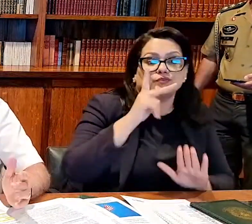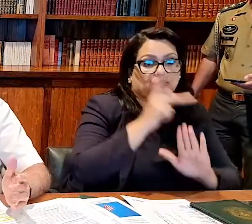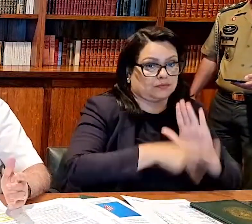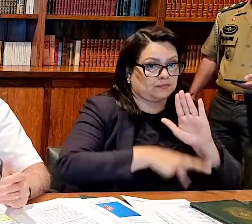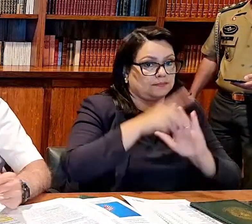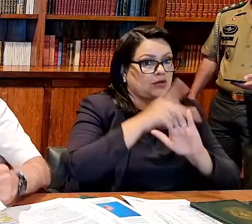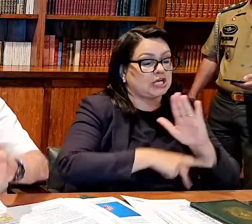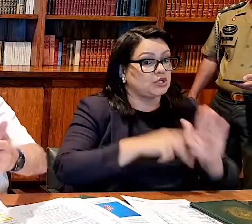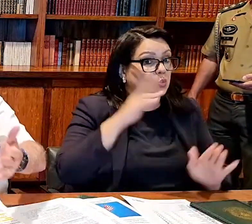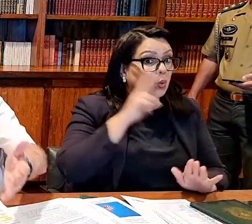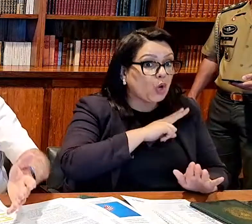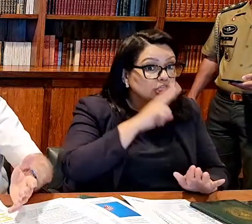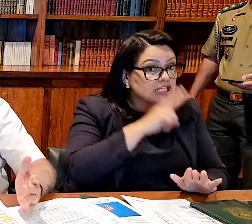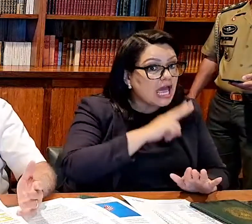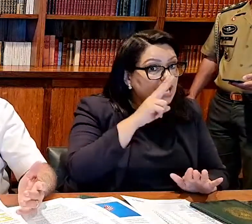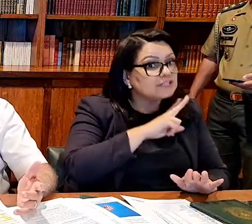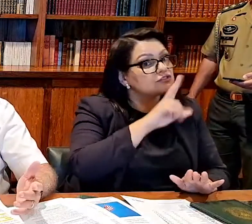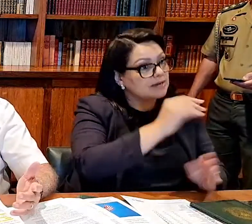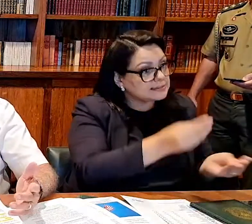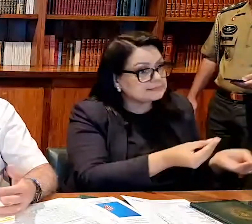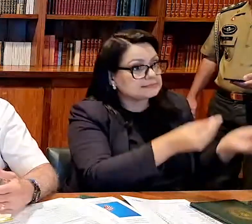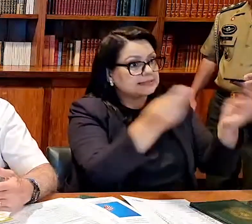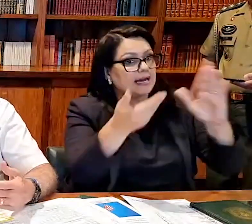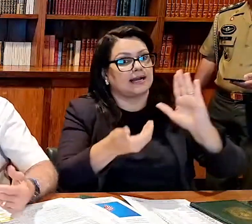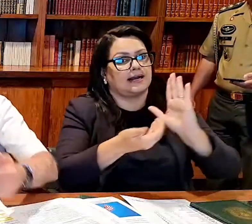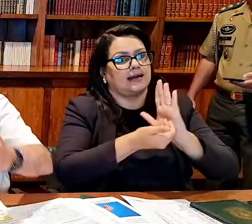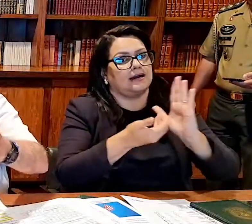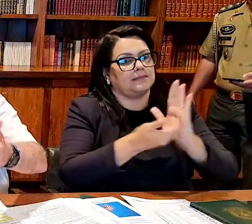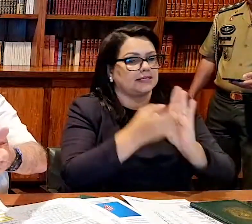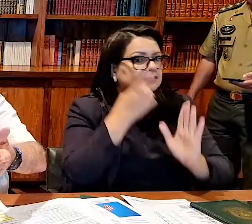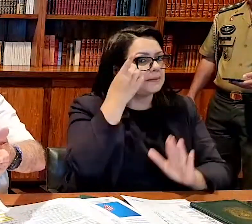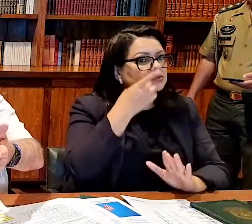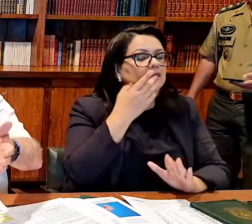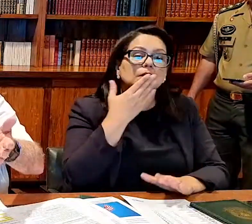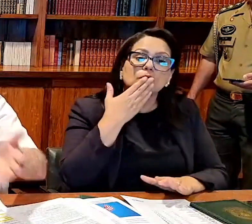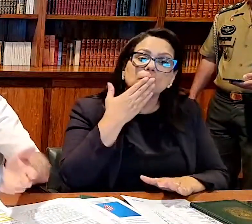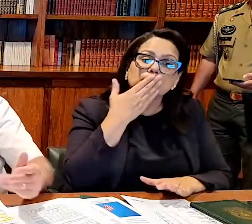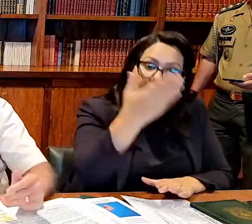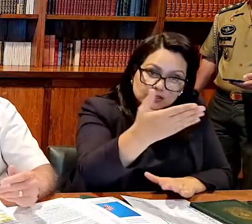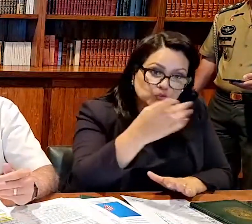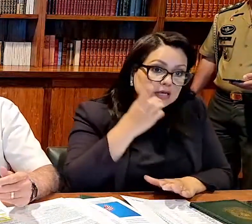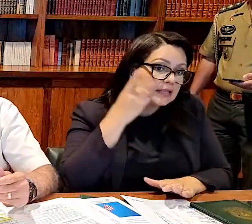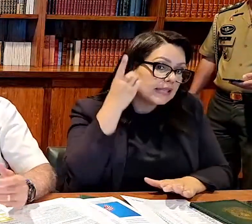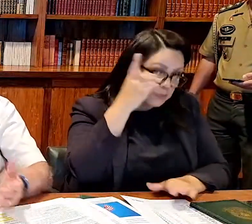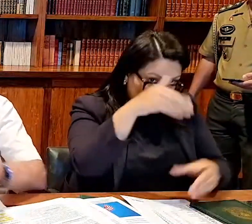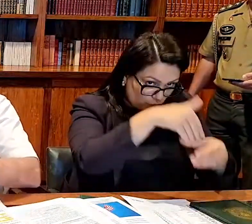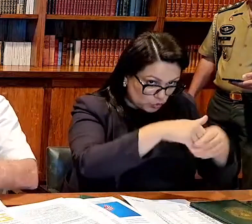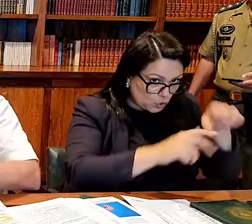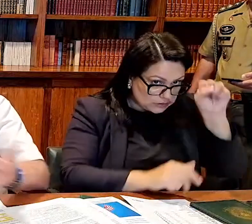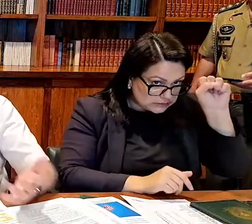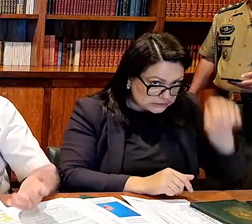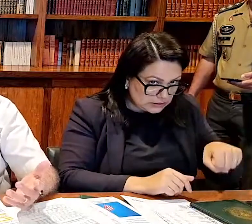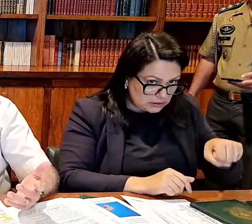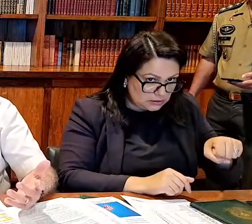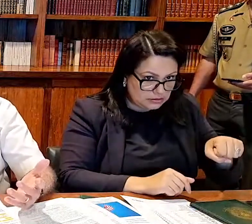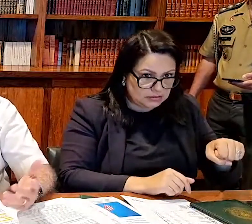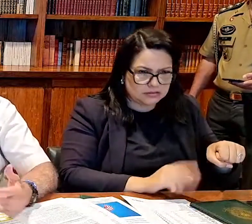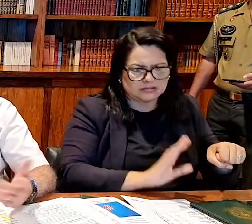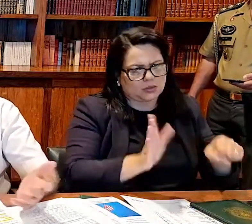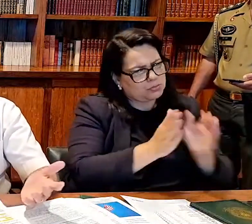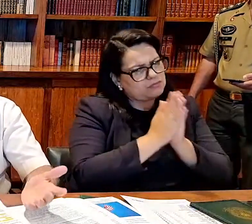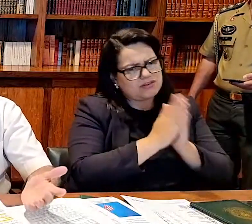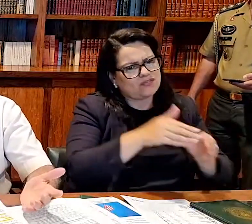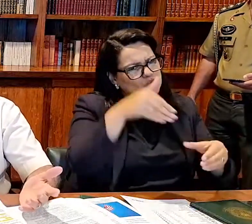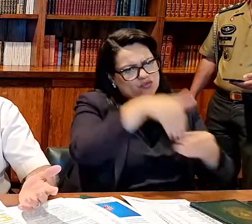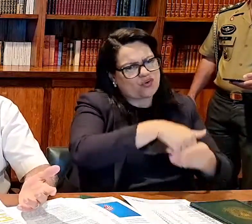urgência, urgentíssima, será reapreciada pela Câmara dos Deputados. Eu peço aos deputados que votaram sim, tá, que não repitam o voto,